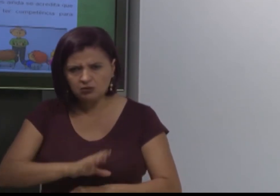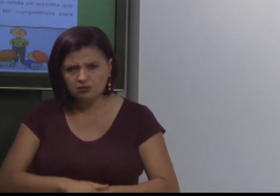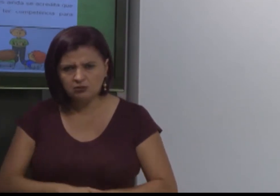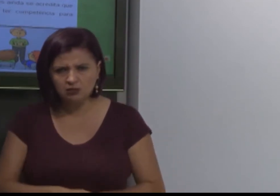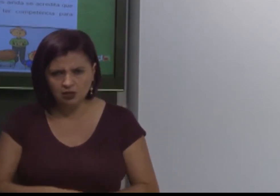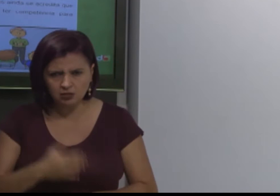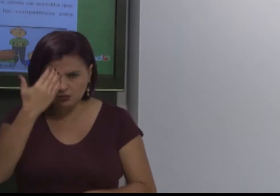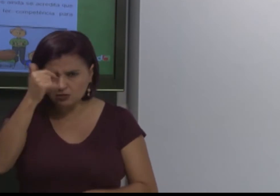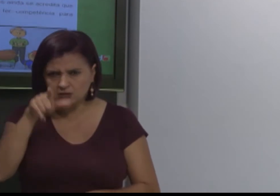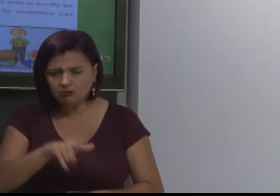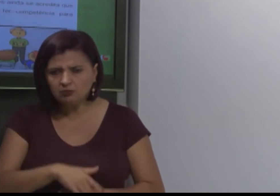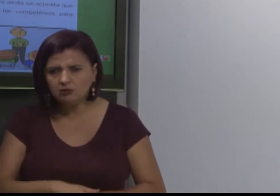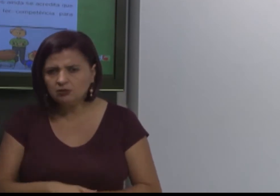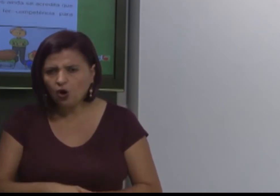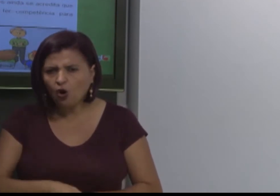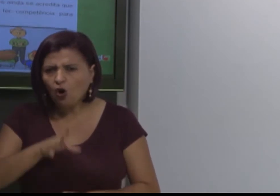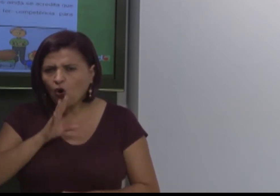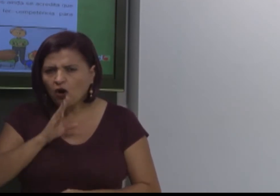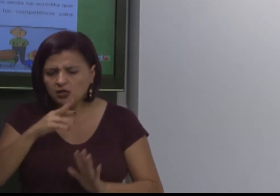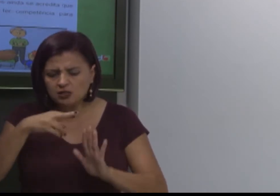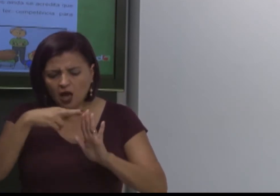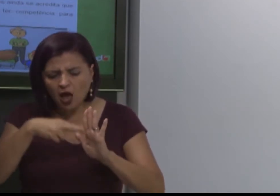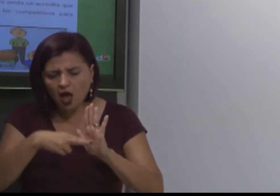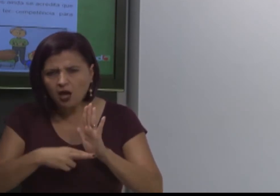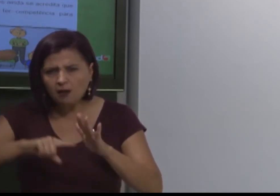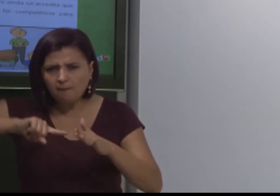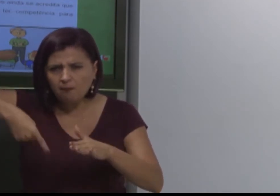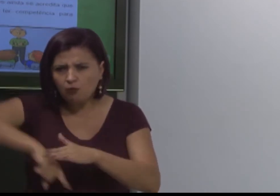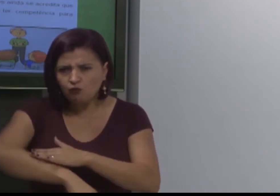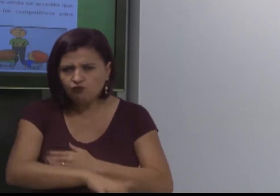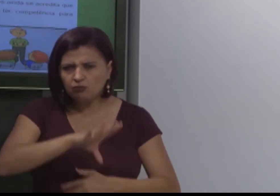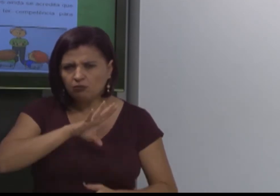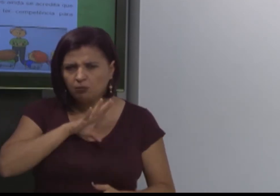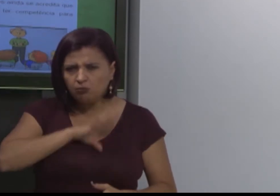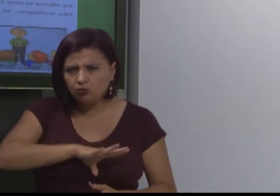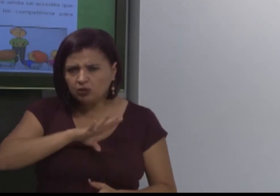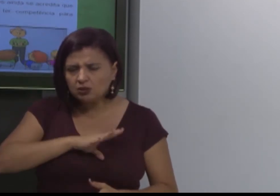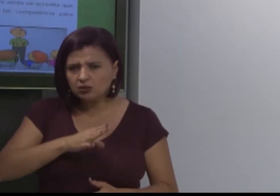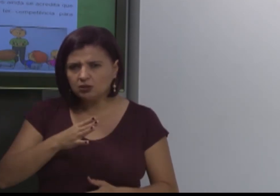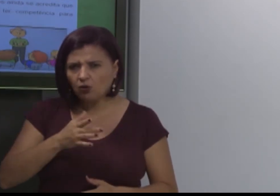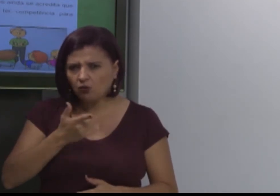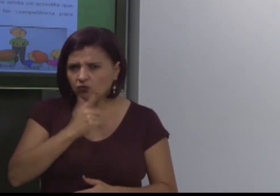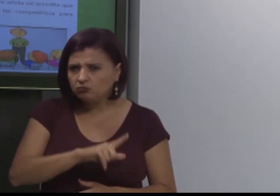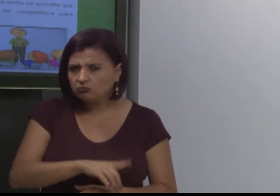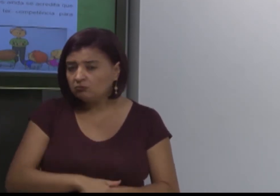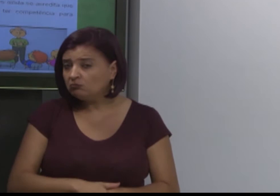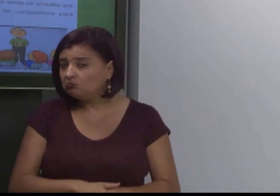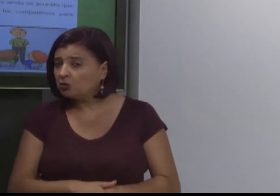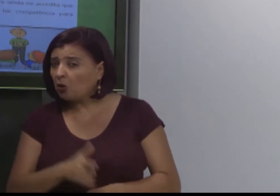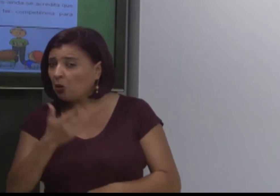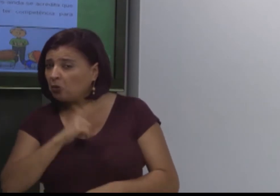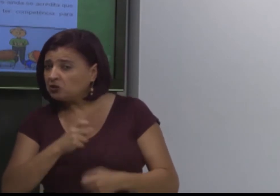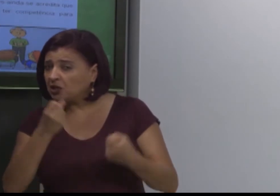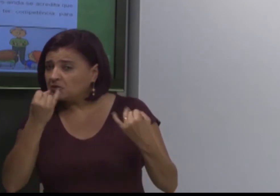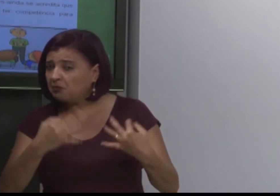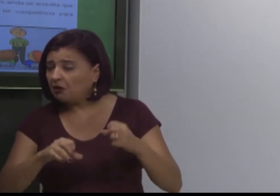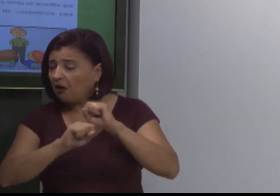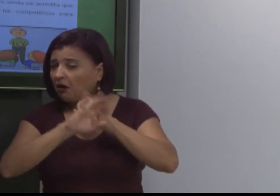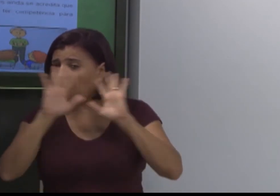mas sabem ensinar o português? Eles conhecem profundamente a regra do português,